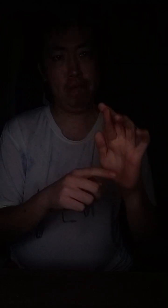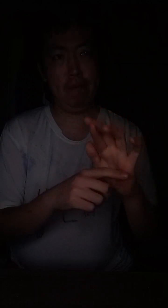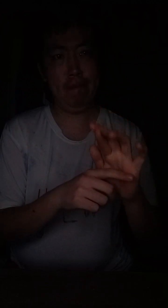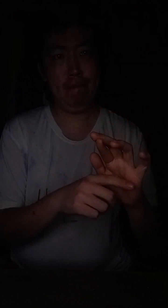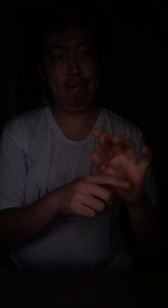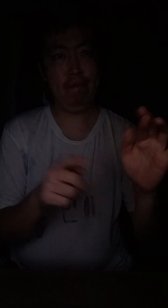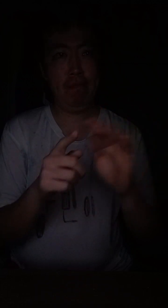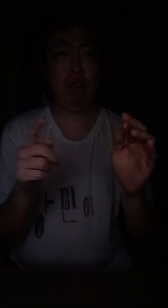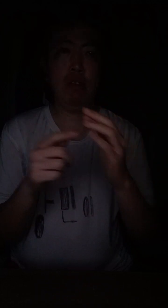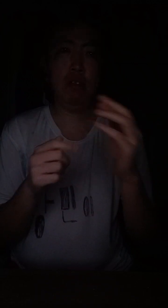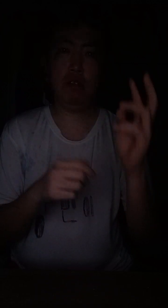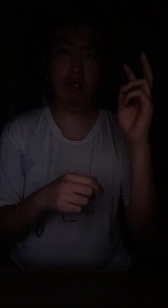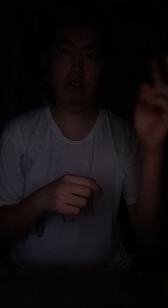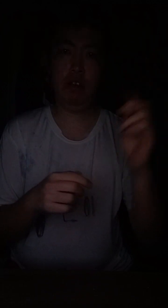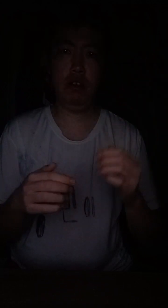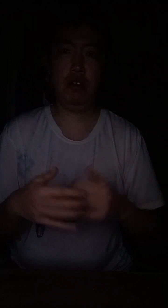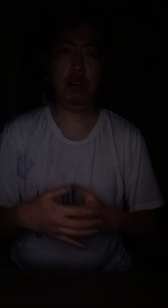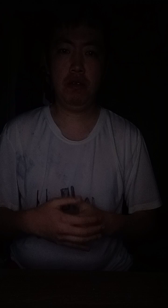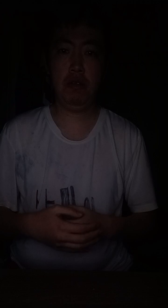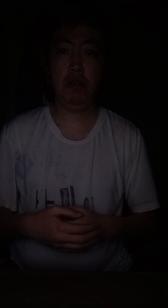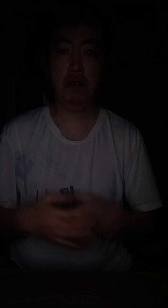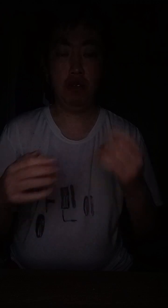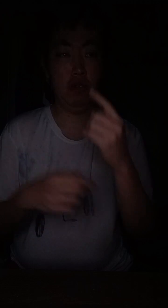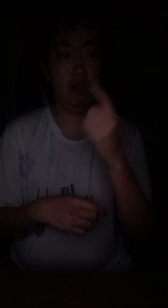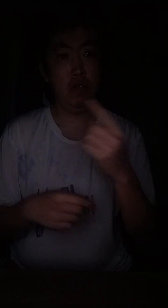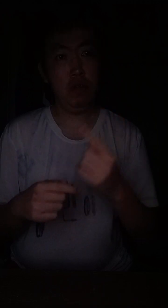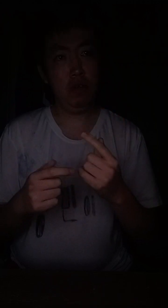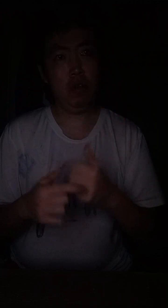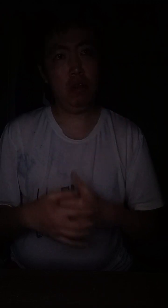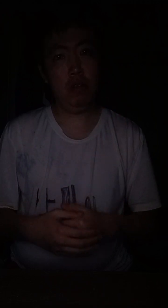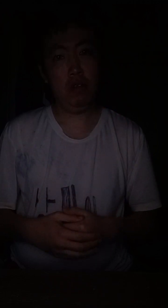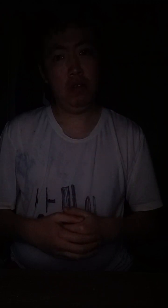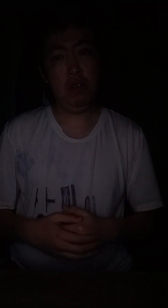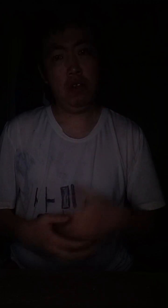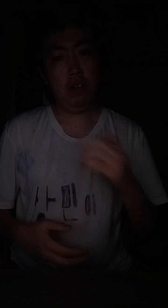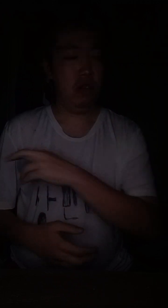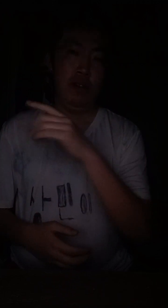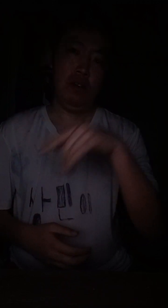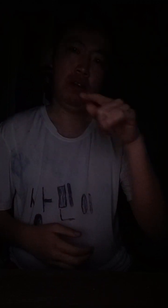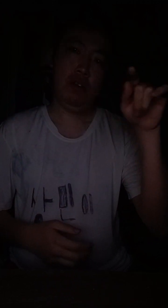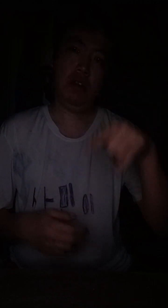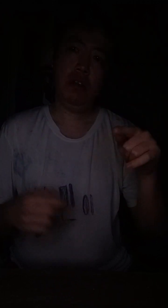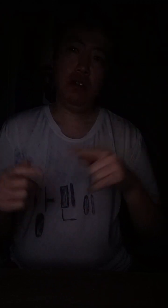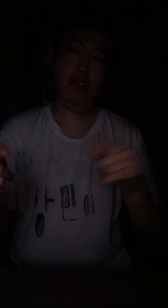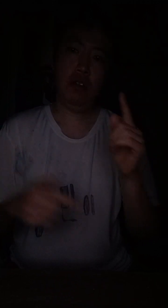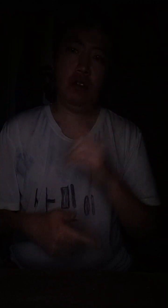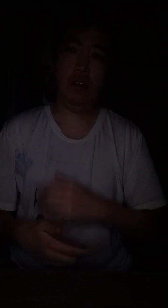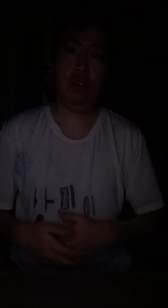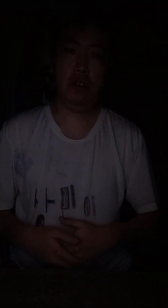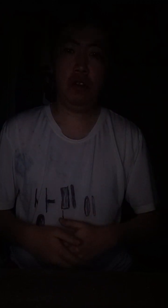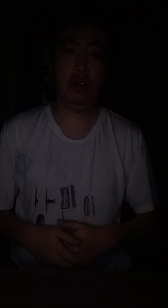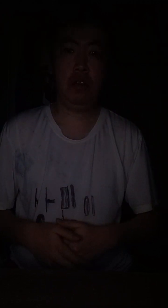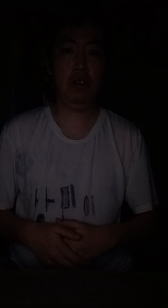제한을 위반했습니다. 어린이 보호구역 법규 위반 등의 처벌이 강화된 민식이법 시행 이후 이처럼 박